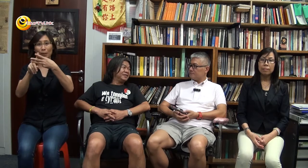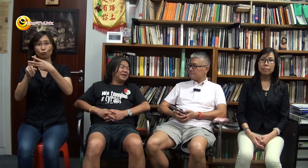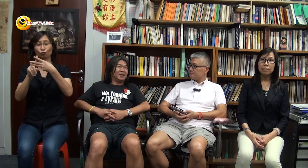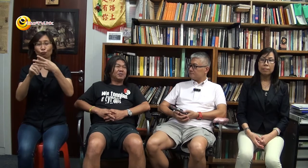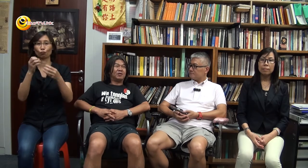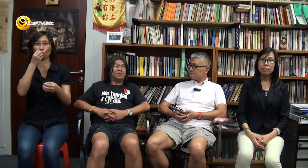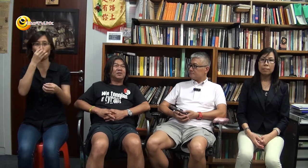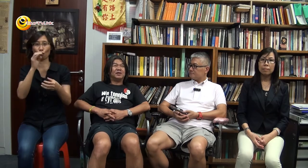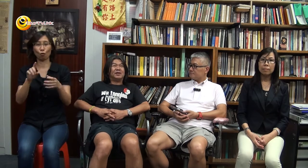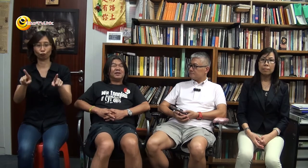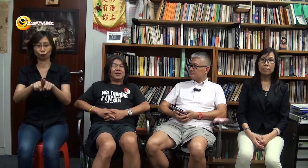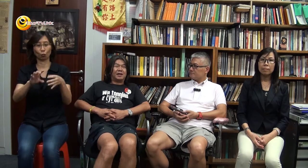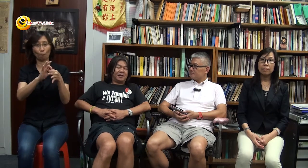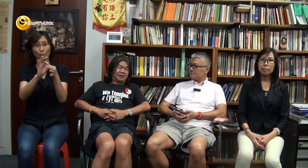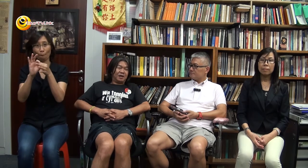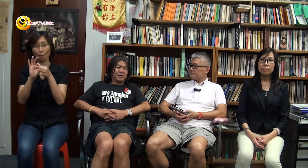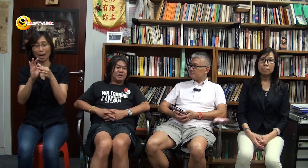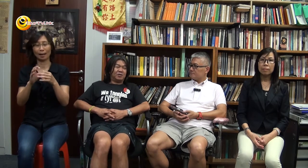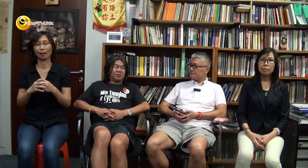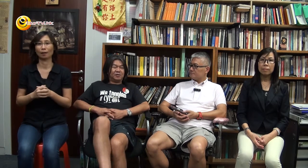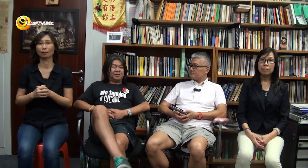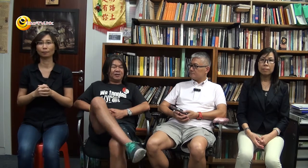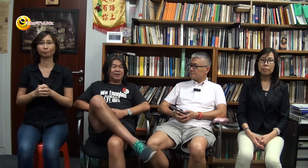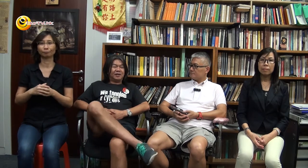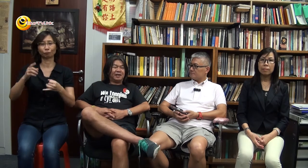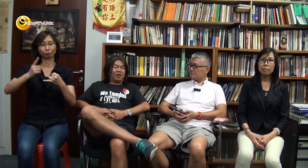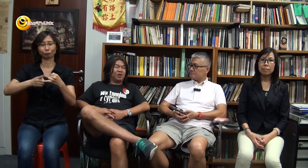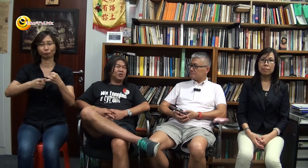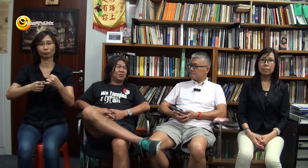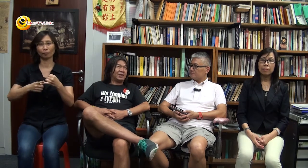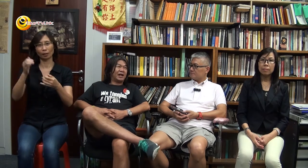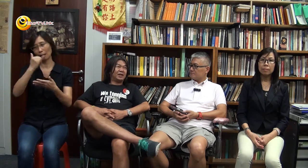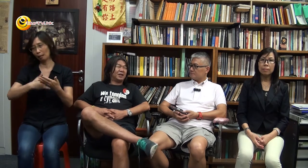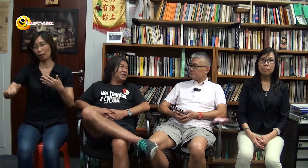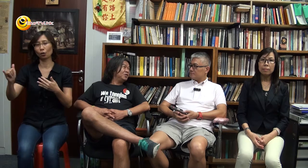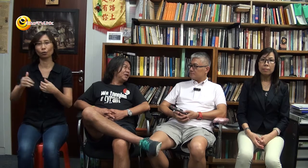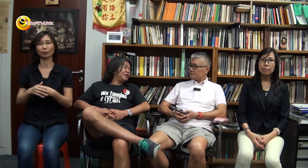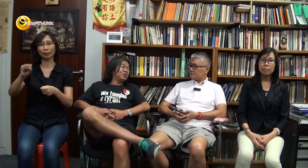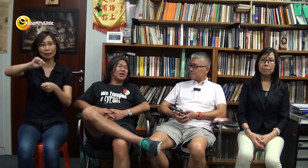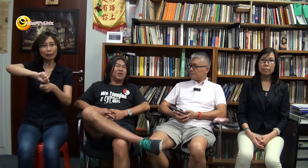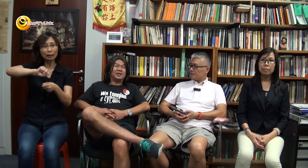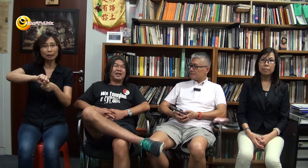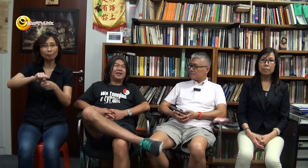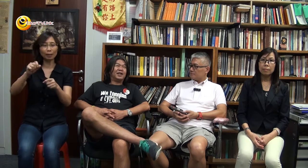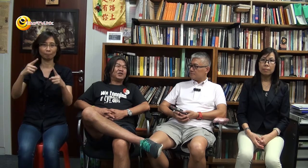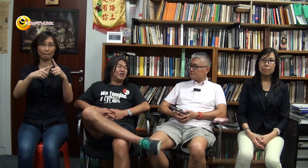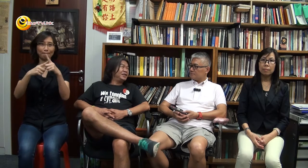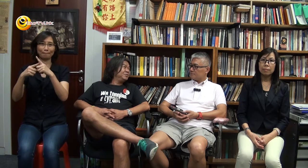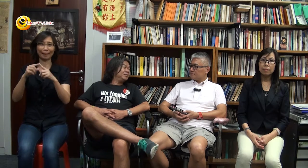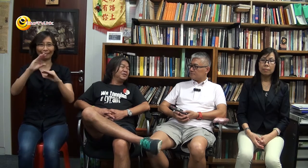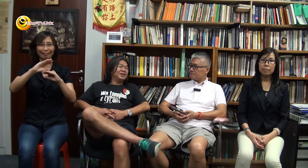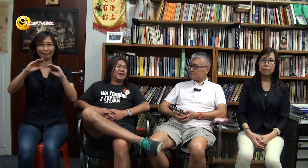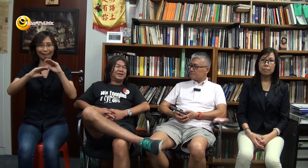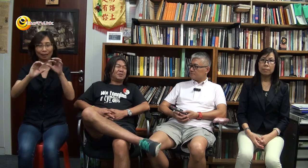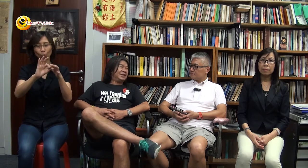嘅，咁又即係後屘就離開港同盟，就加入民建聯啦，即係好轟動啦，即係率